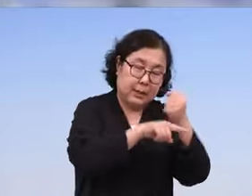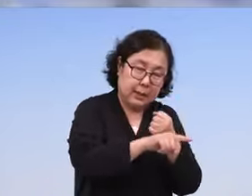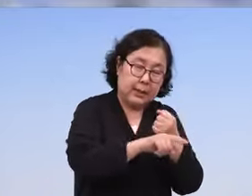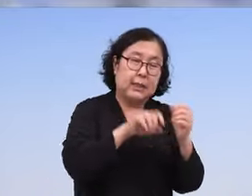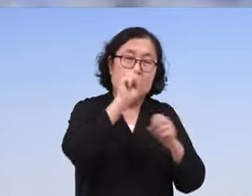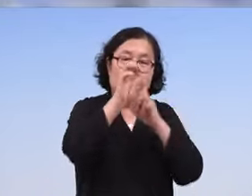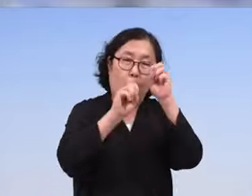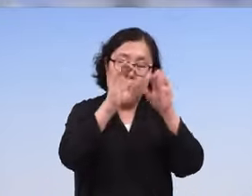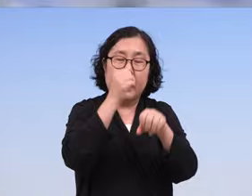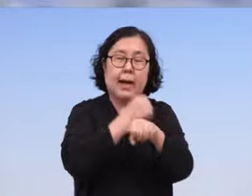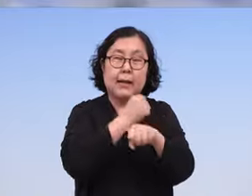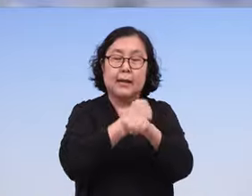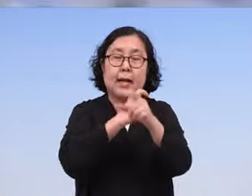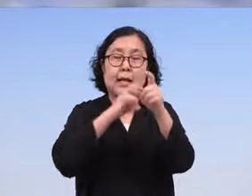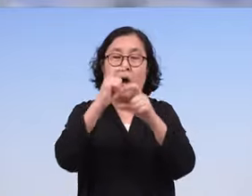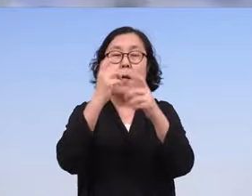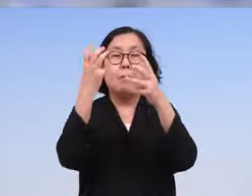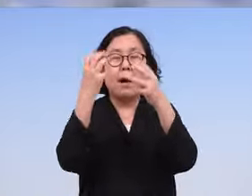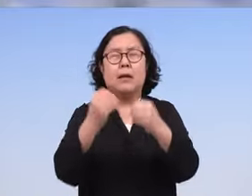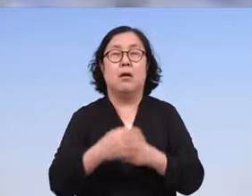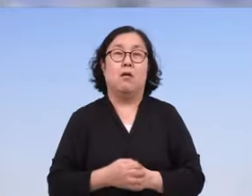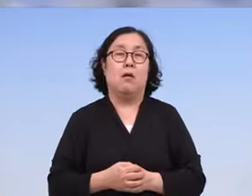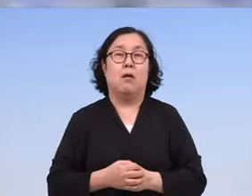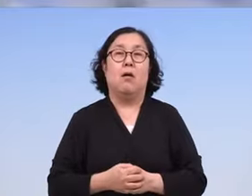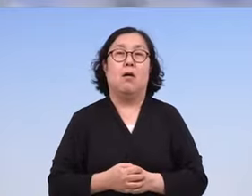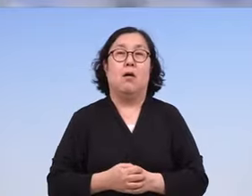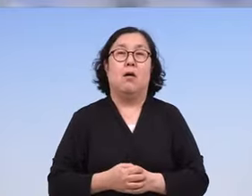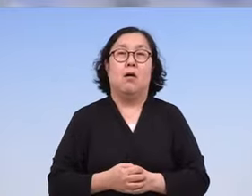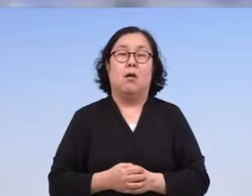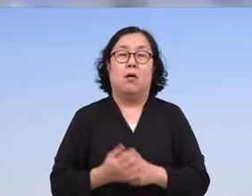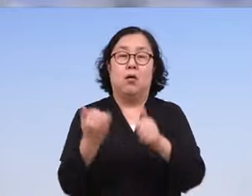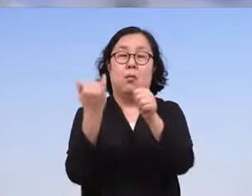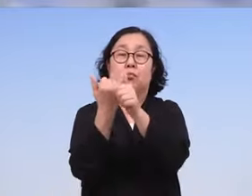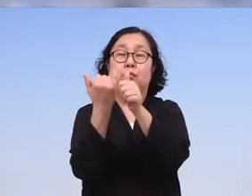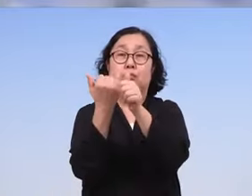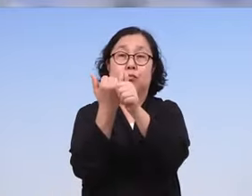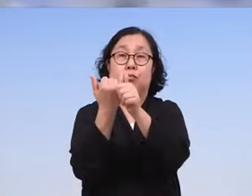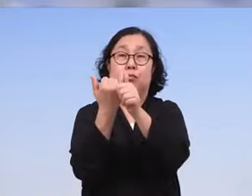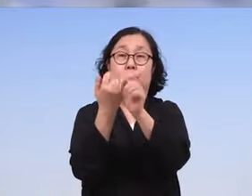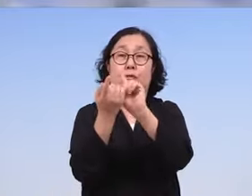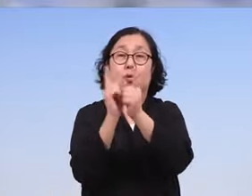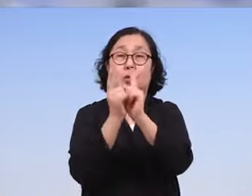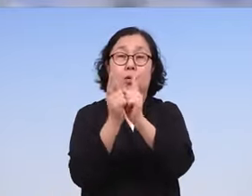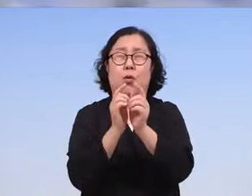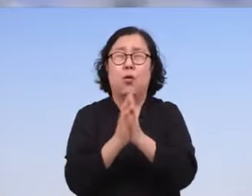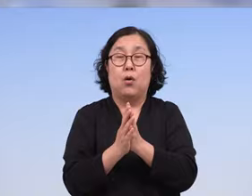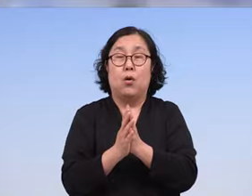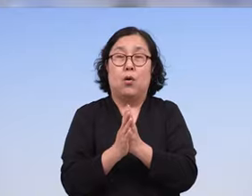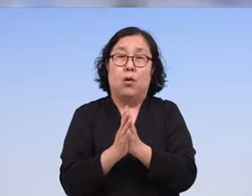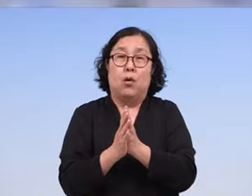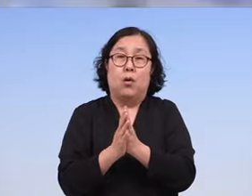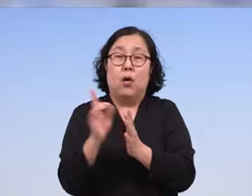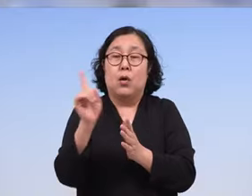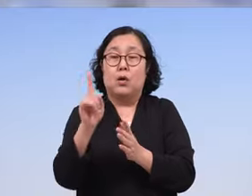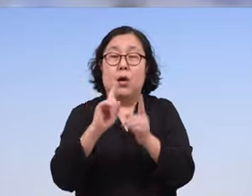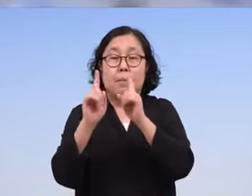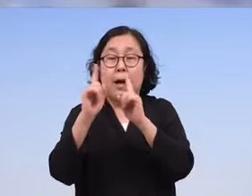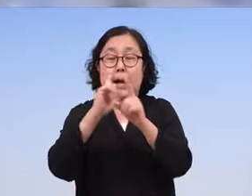뜻이 이렇게 고백하는 게 훨씬 많습니다. 부부간에 어느 말이 더 많으세요? 부부간에 그렇게 심한